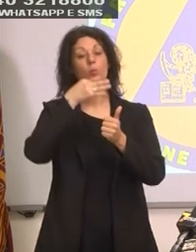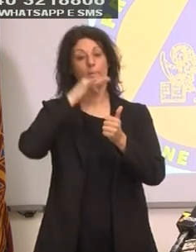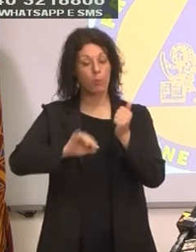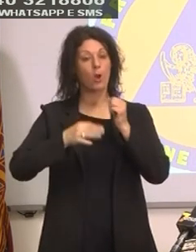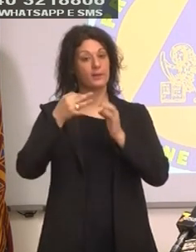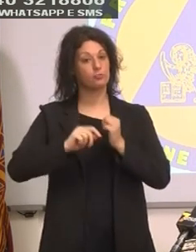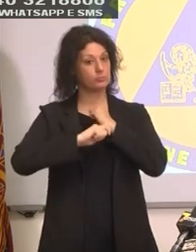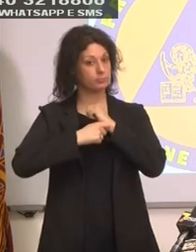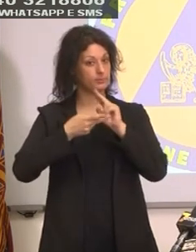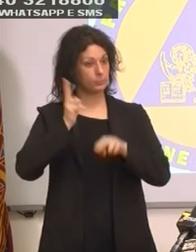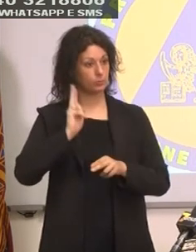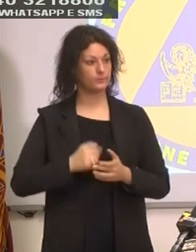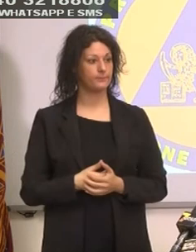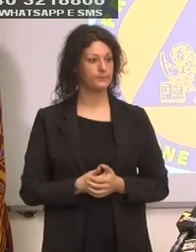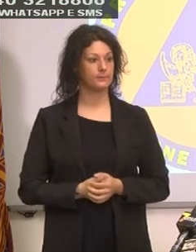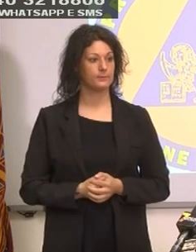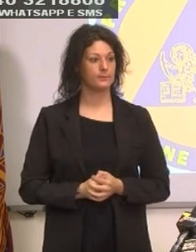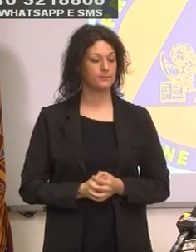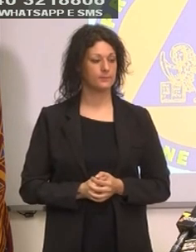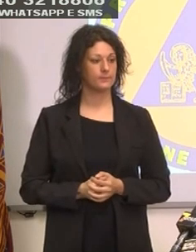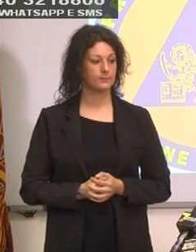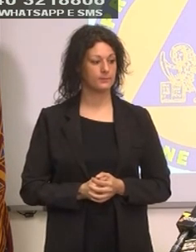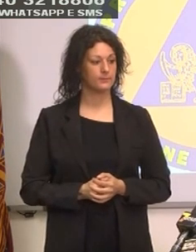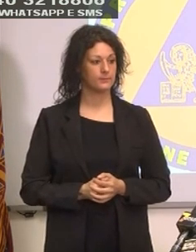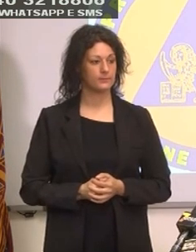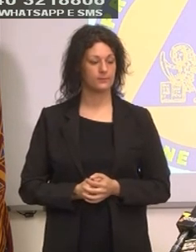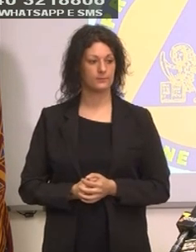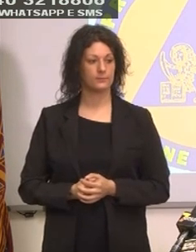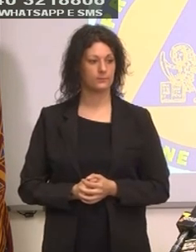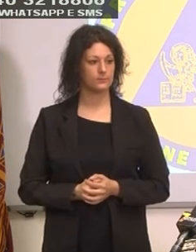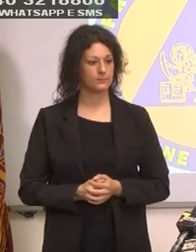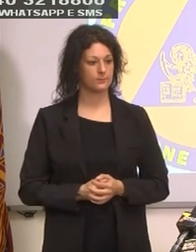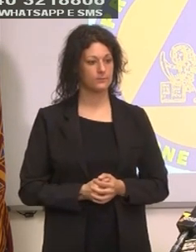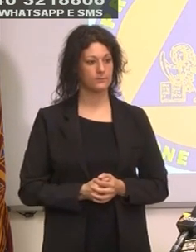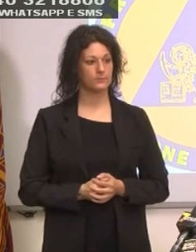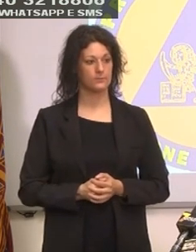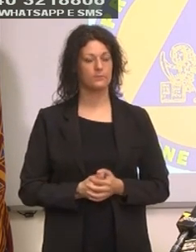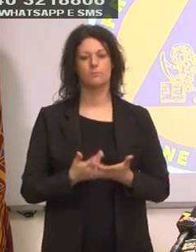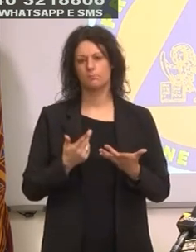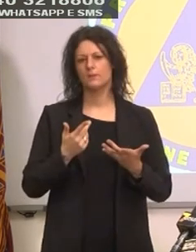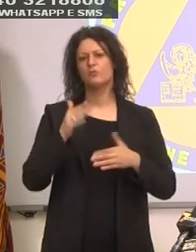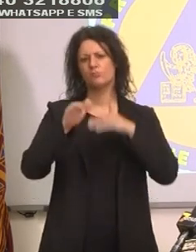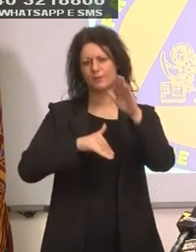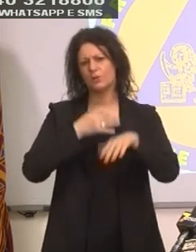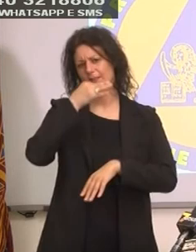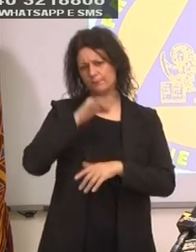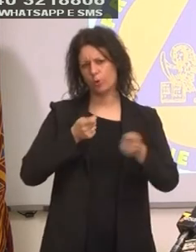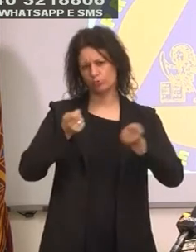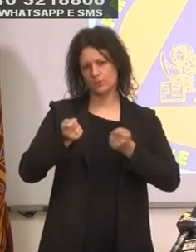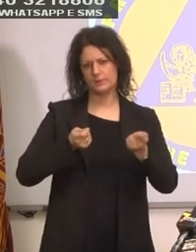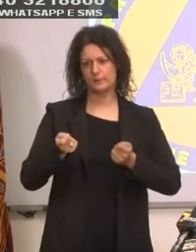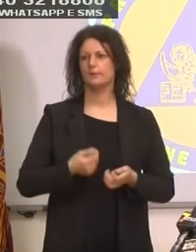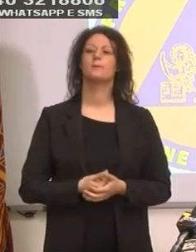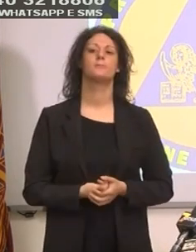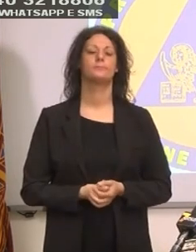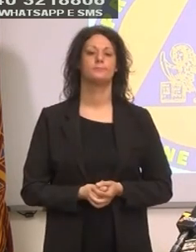Cioè. Comunque mi sembra che sia previsto questo. Ma sì, ma cioè non... Vabbè. È gestibile la piscina, È